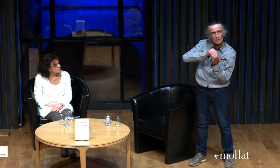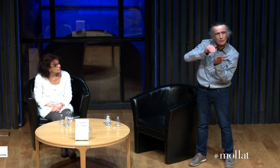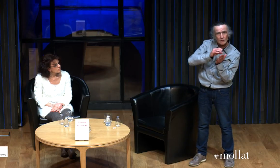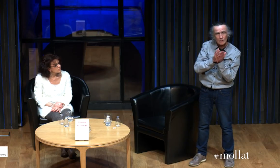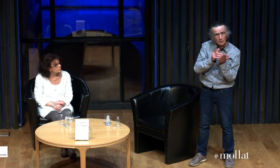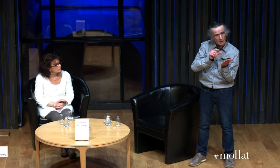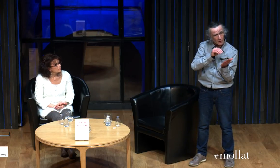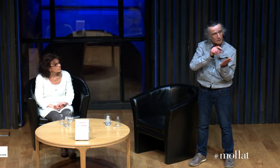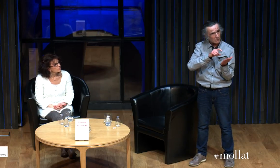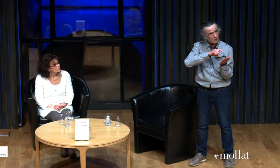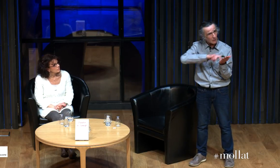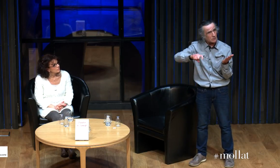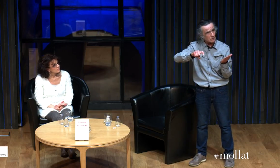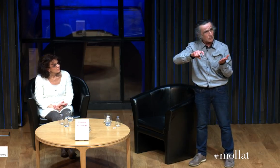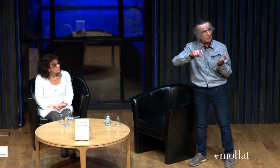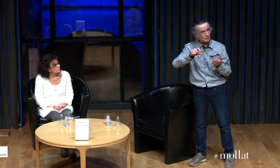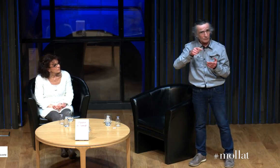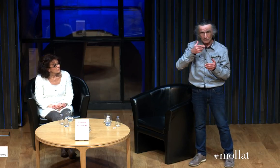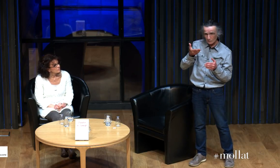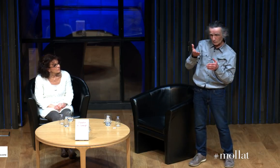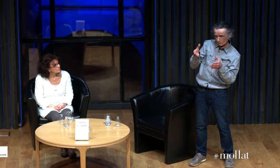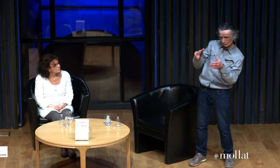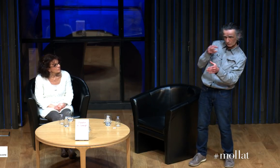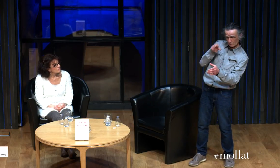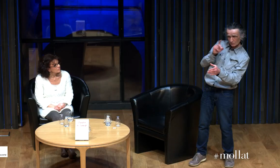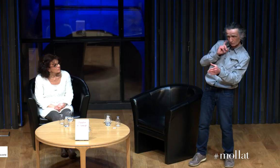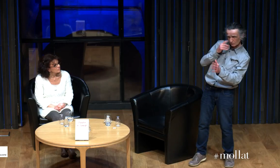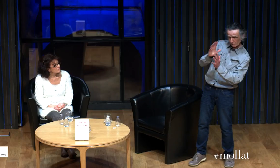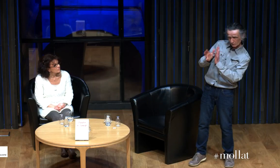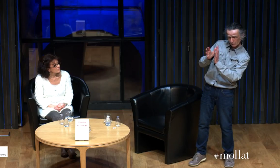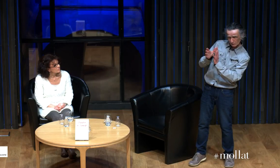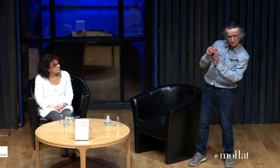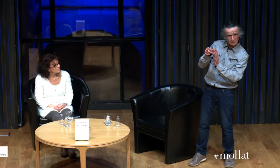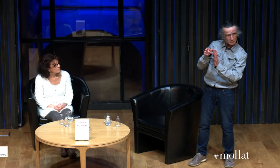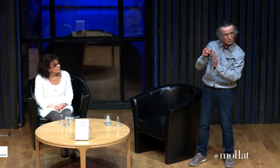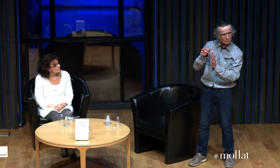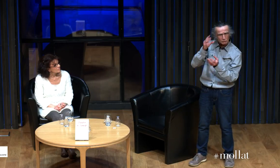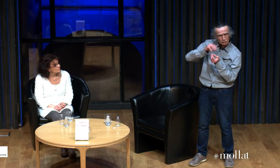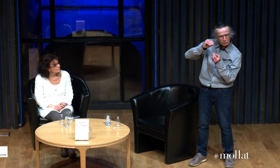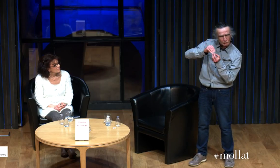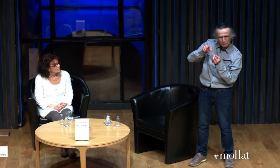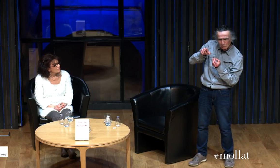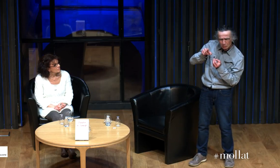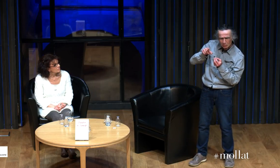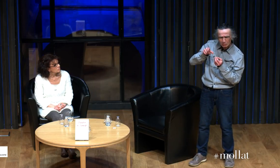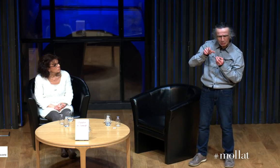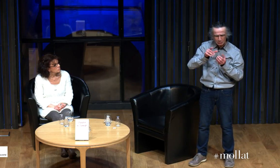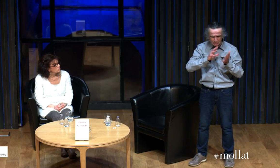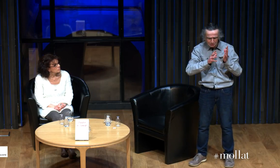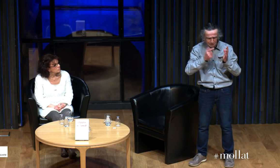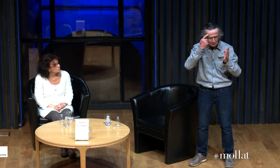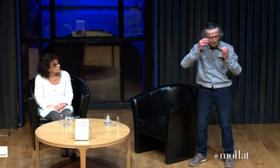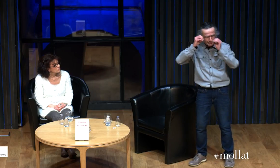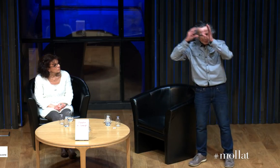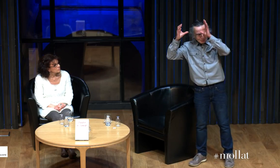Alors, sous Platon, un philosophe grec très connu, on a des traces dans ses ouvrages. Il évoque des personnes sourdes qui s'expriment en langue des